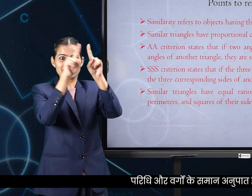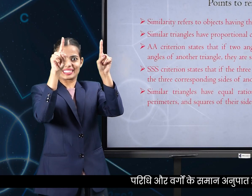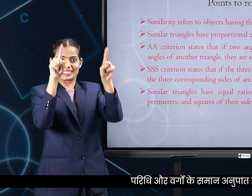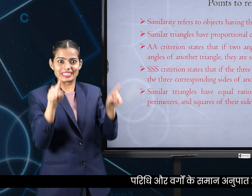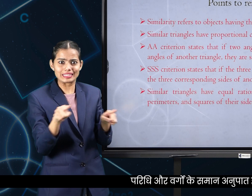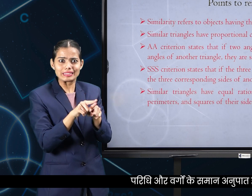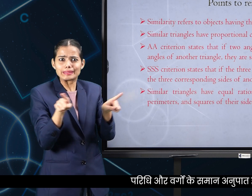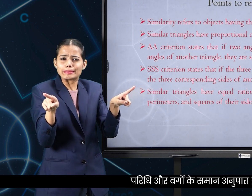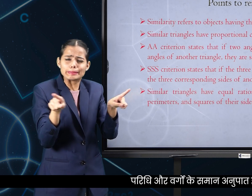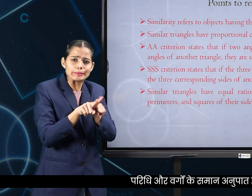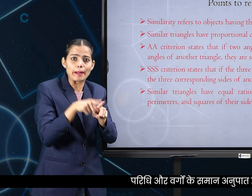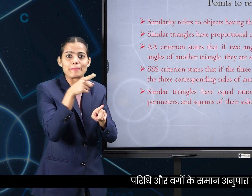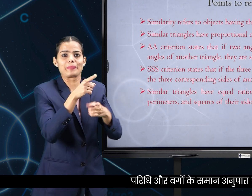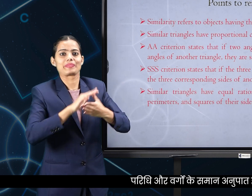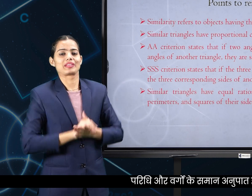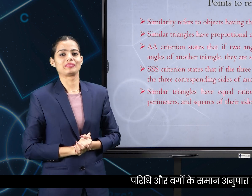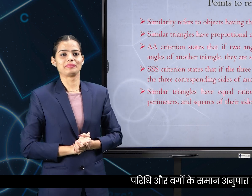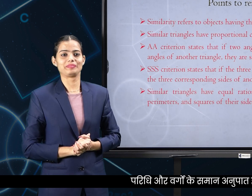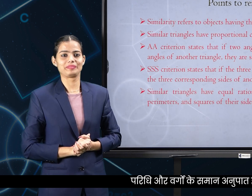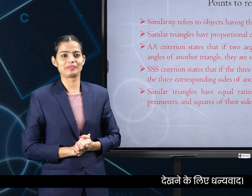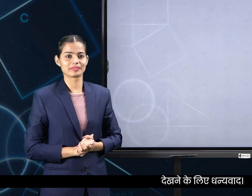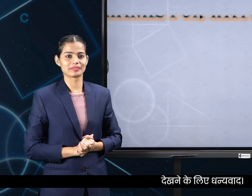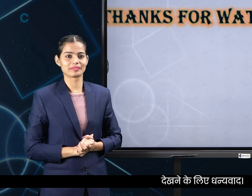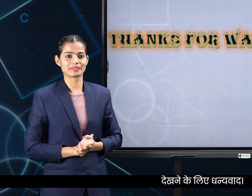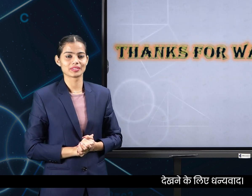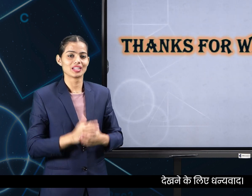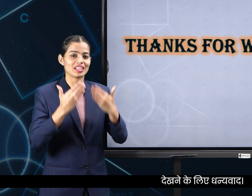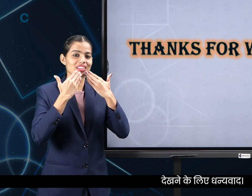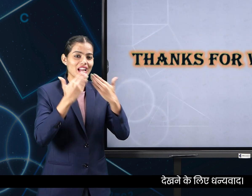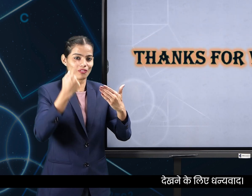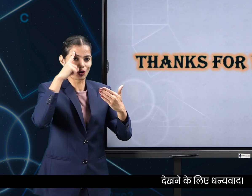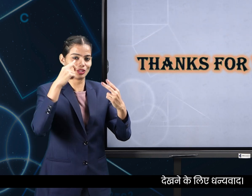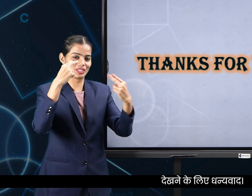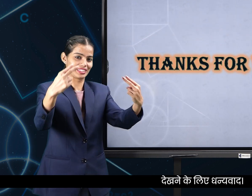देखने के लिए धन्यवाद।